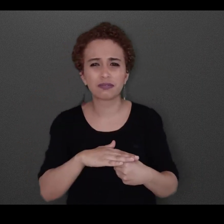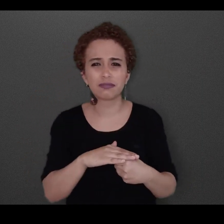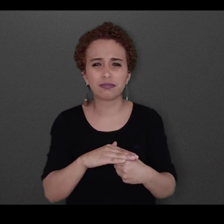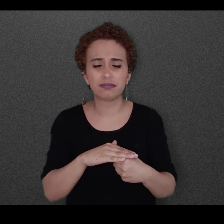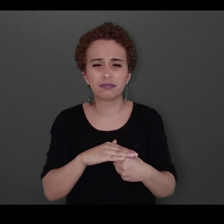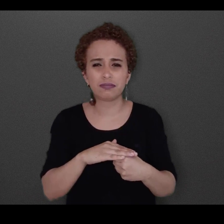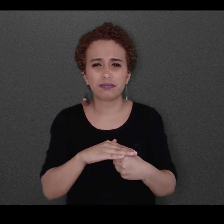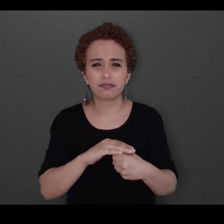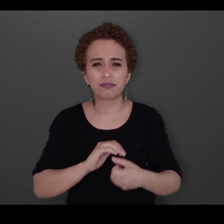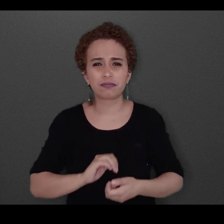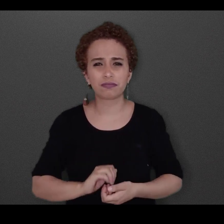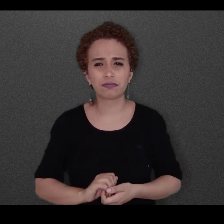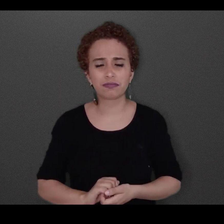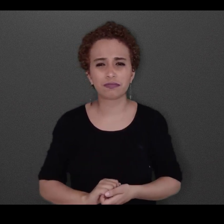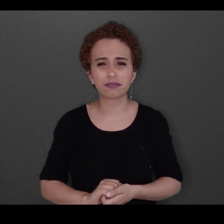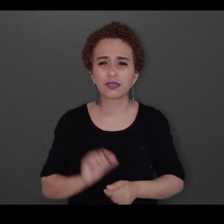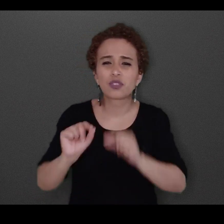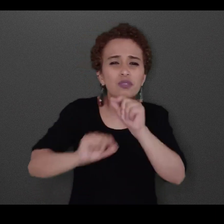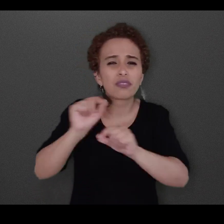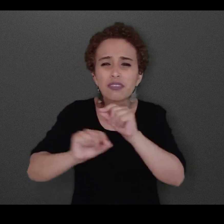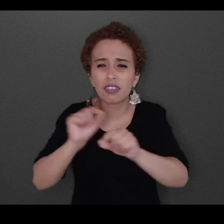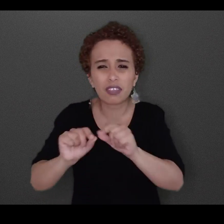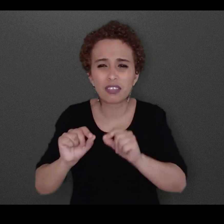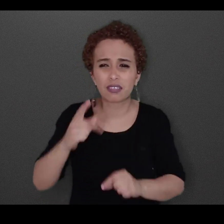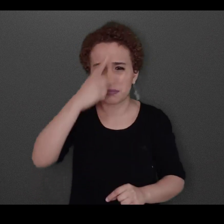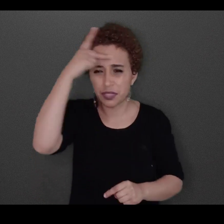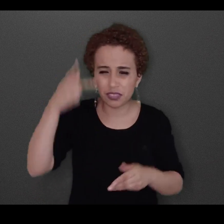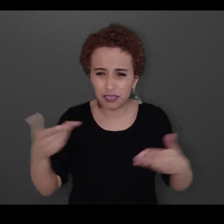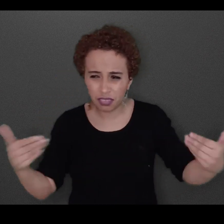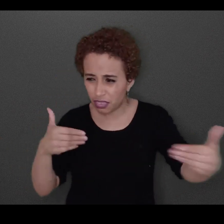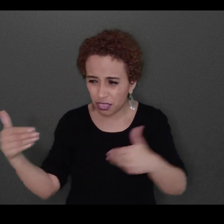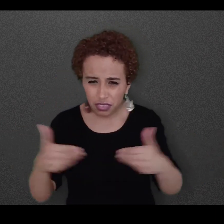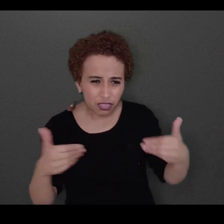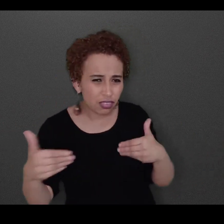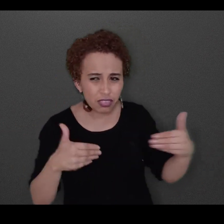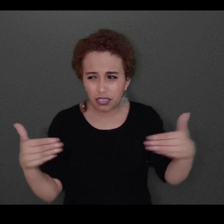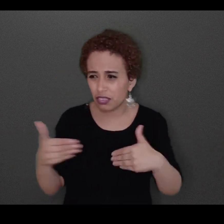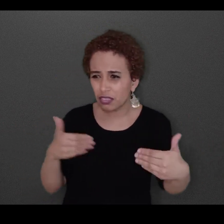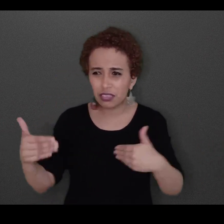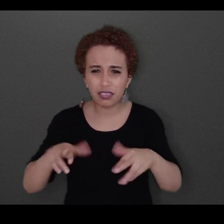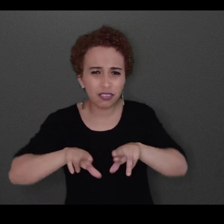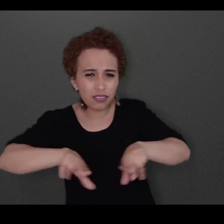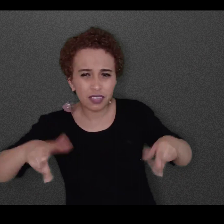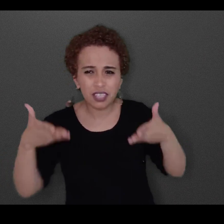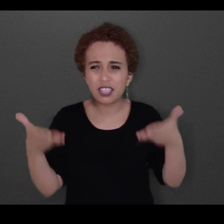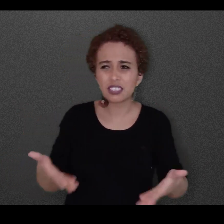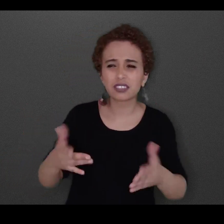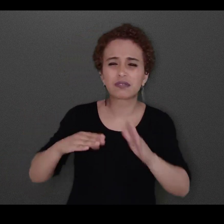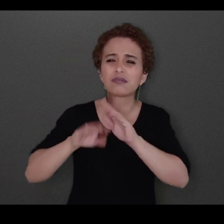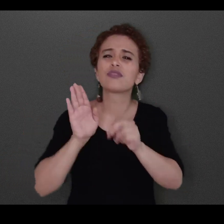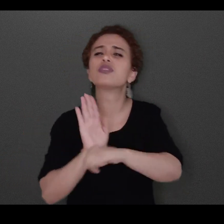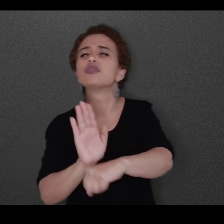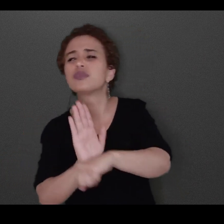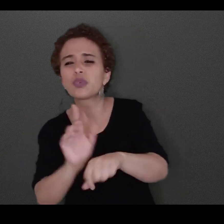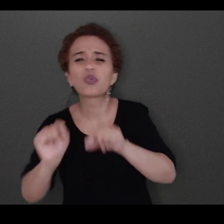O que pessoas que partem de outros lugares estão fazendo para contribuir com essa luta?